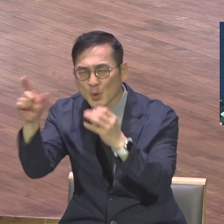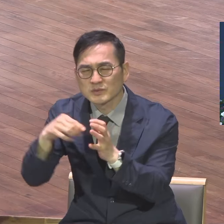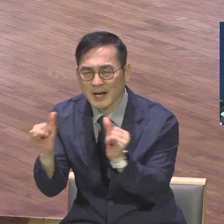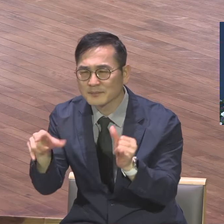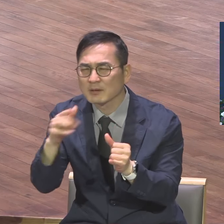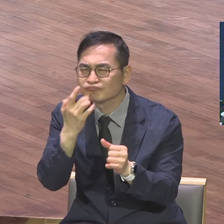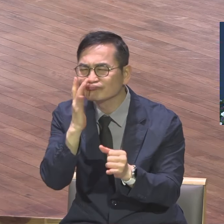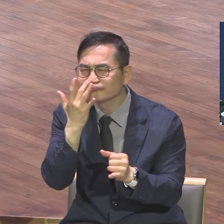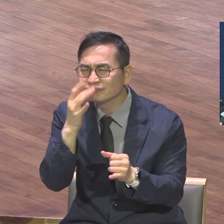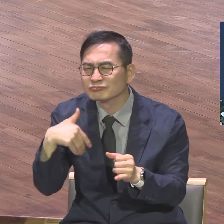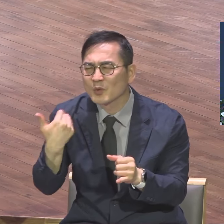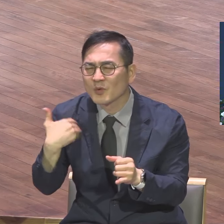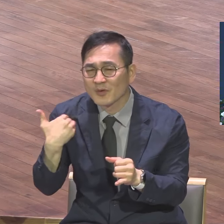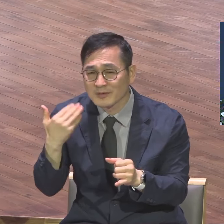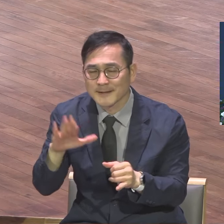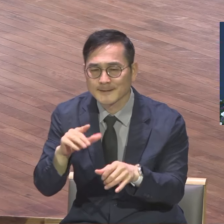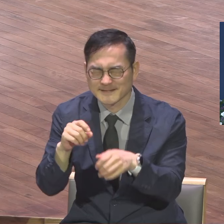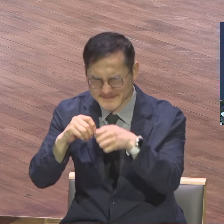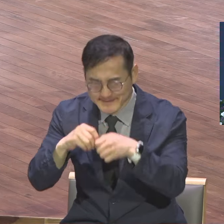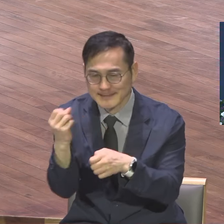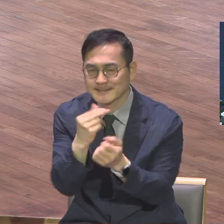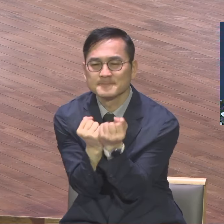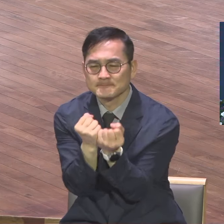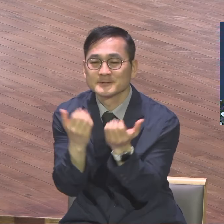다 한국말이니까 이해될 거예요.